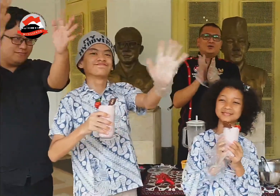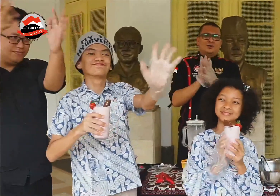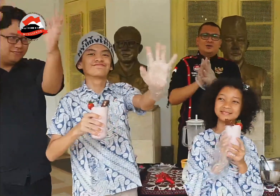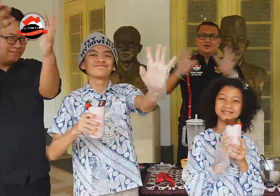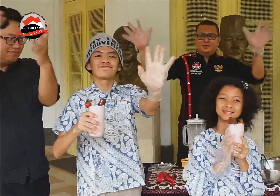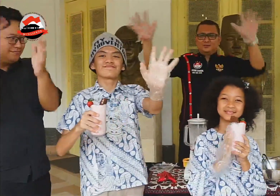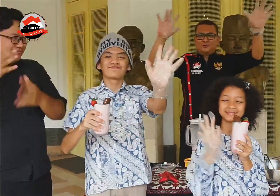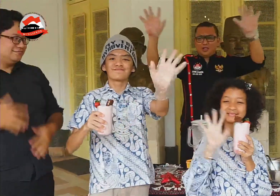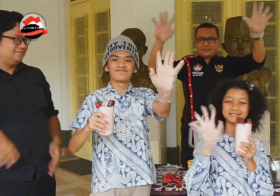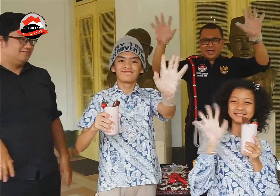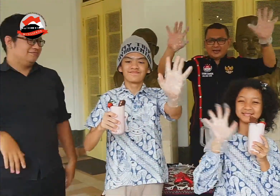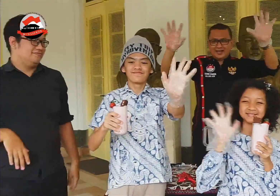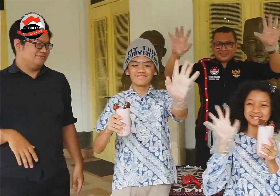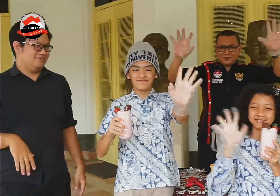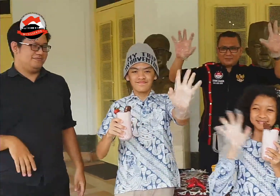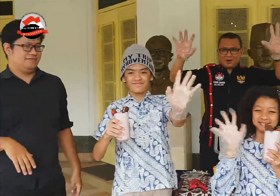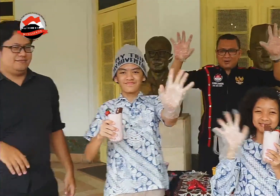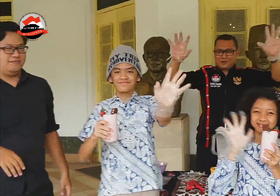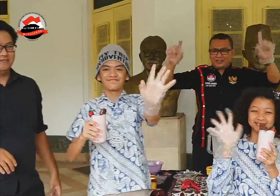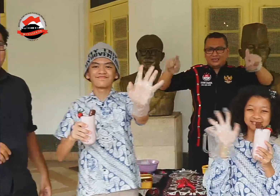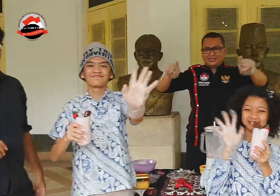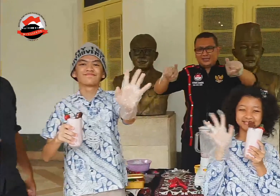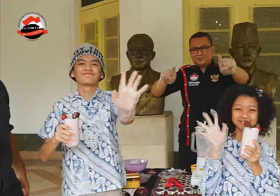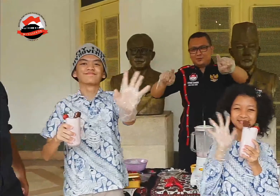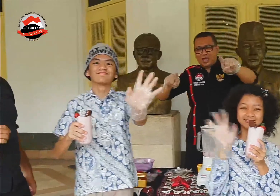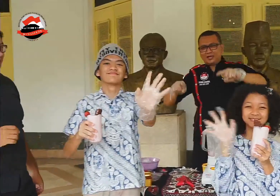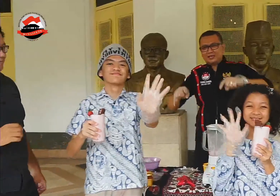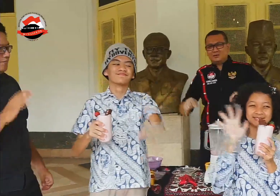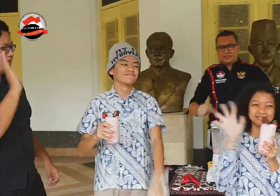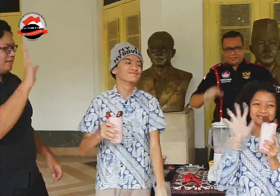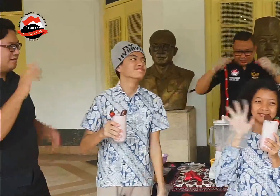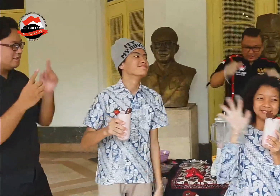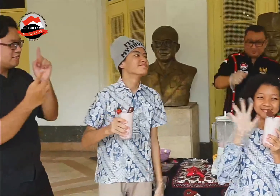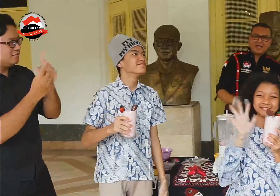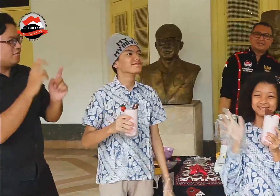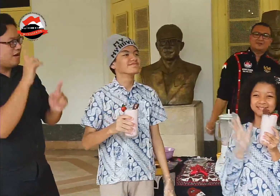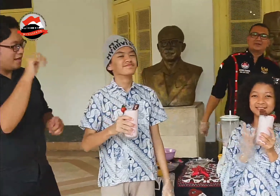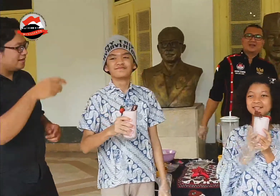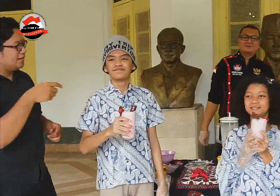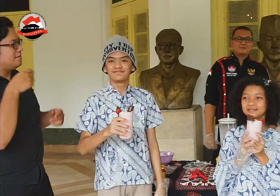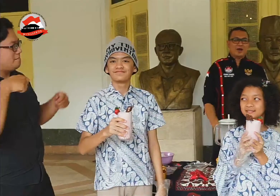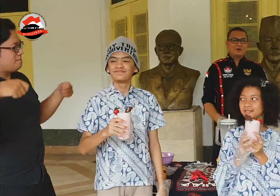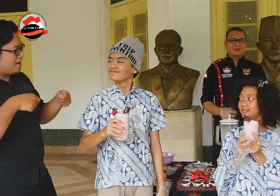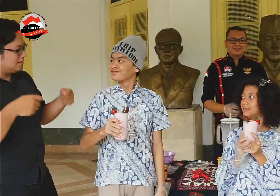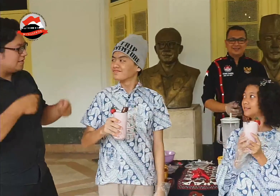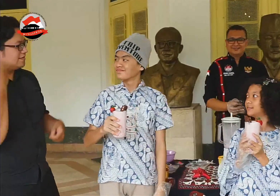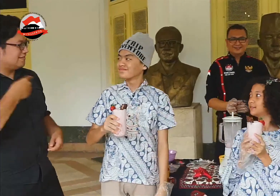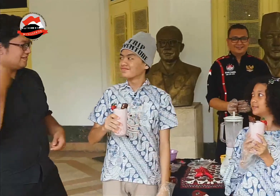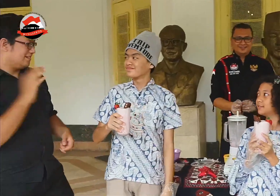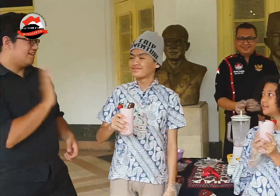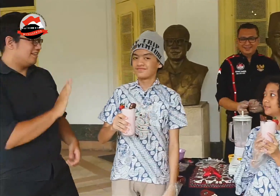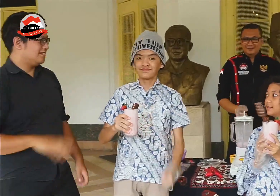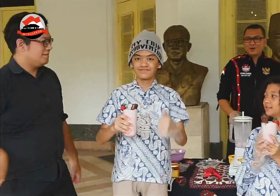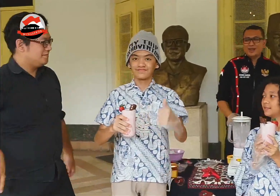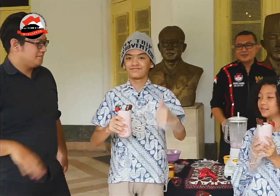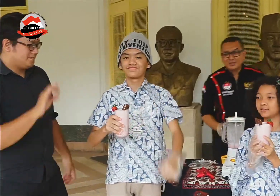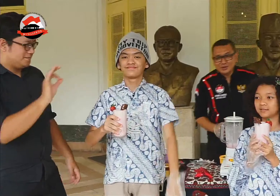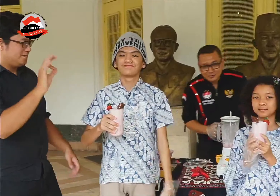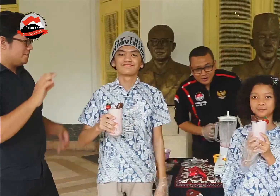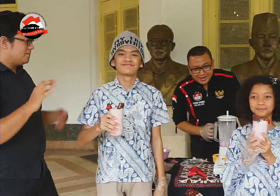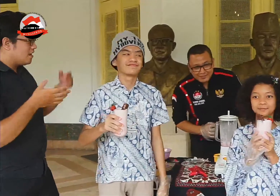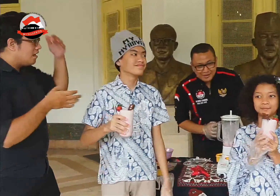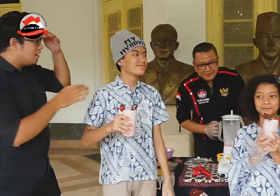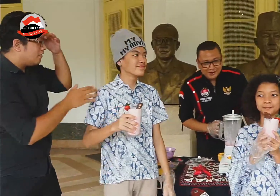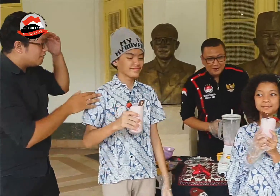tangan dong buat Nada sama Paul. Nanti kita ketemu lagi loh. Nanti kita sering masak sama Nada sama Paul nih. Oke. Okay. Boleh